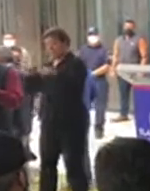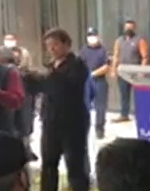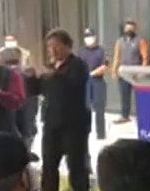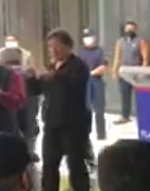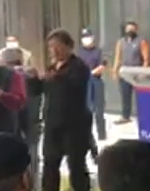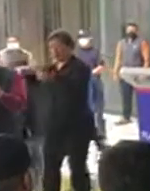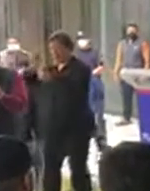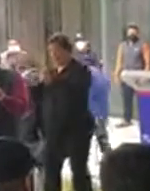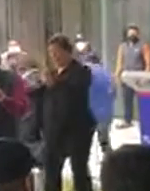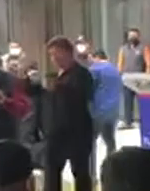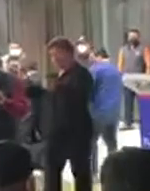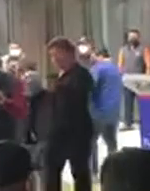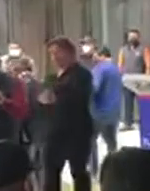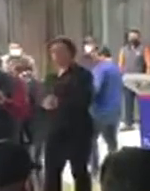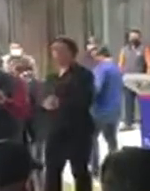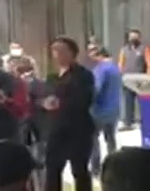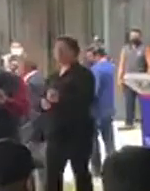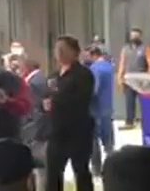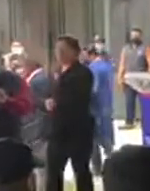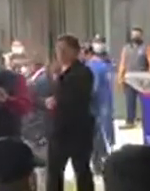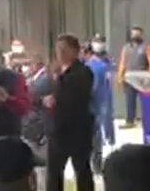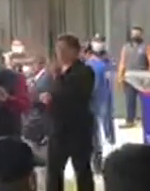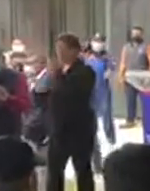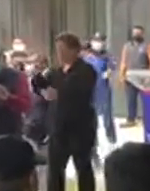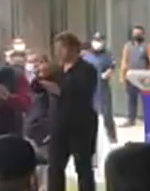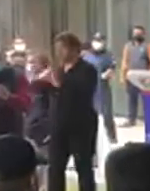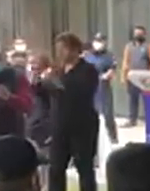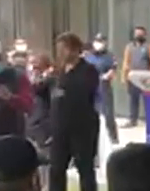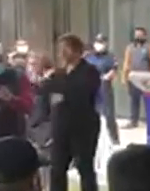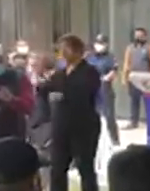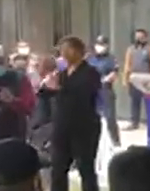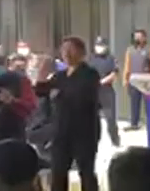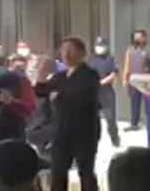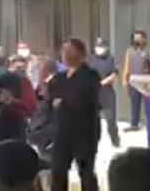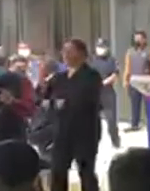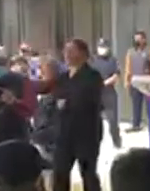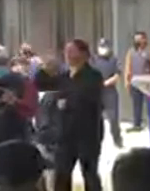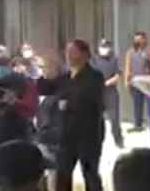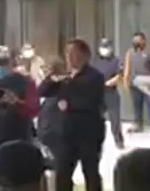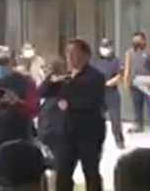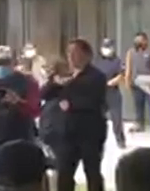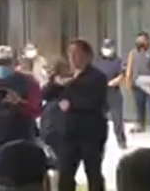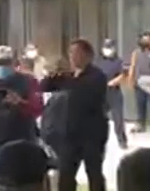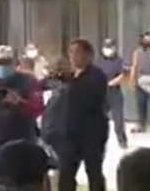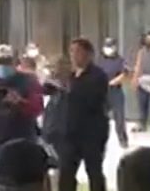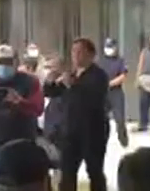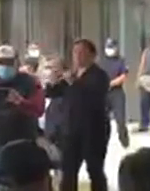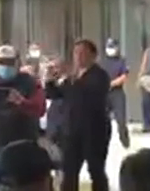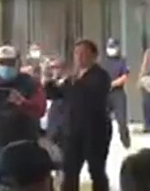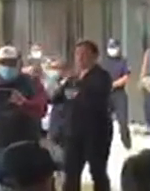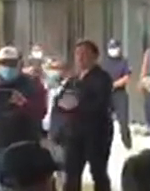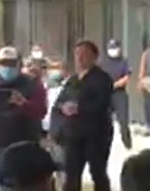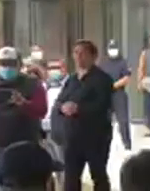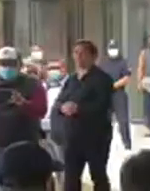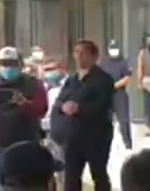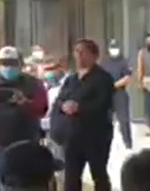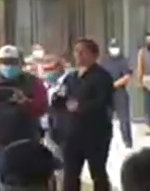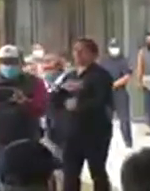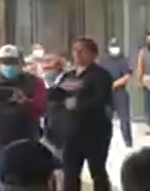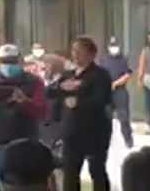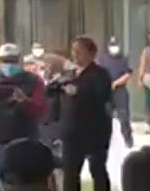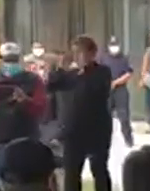nacional y este sería el primer estado de rutina es un gran honor